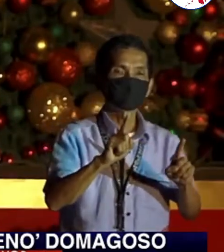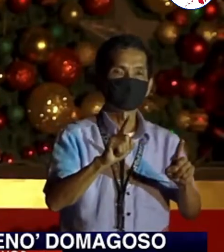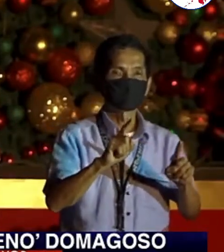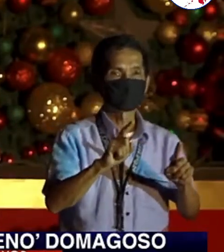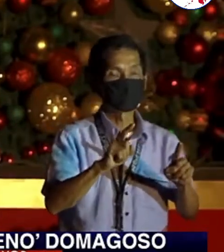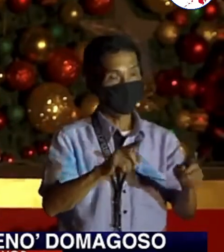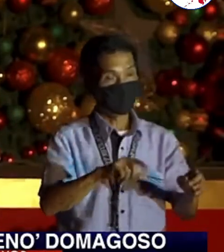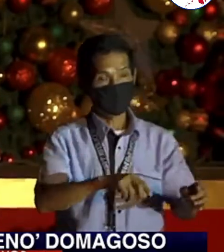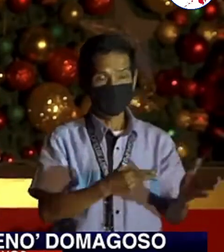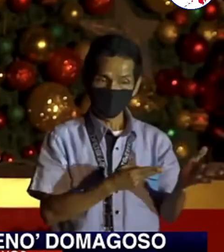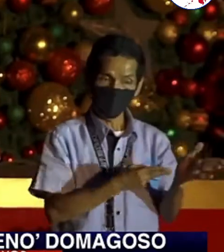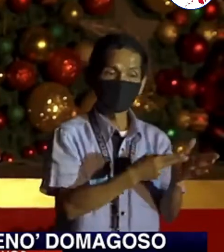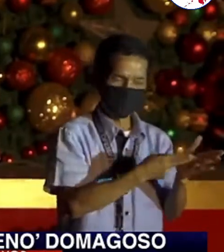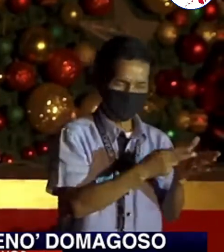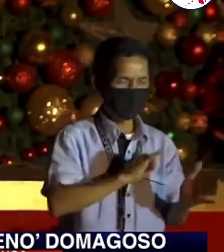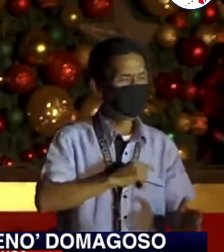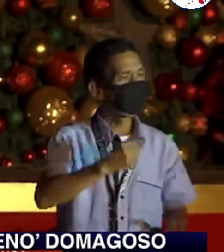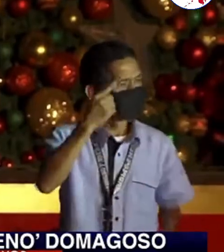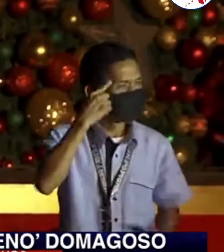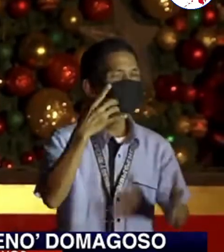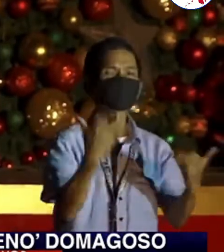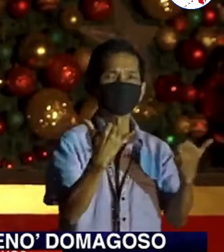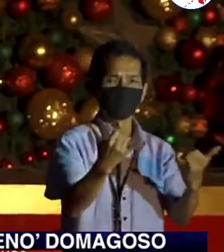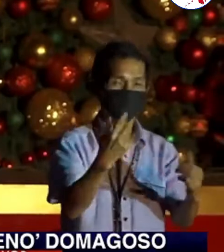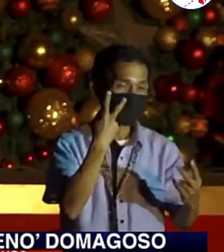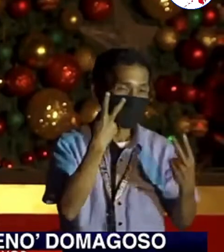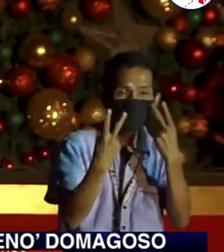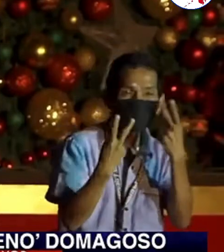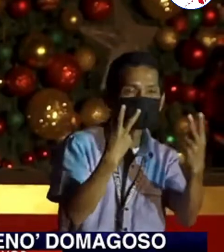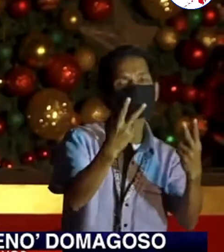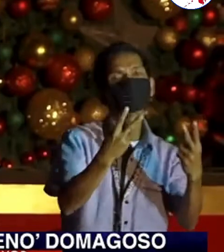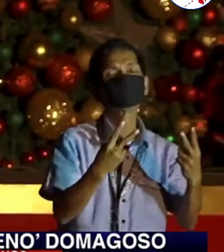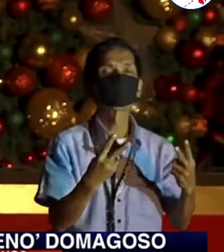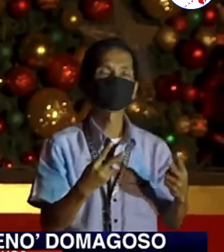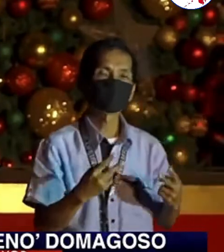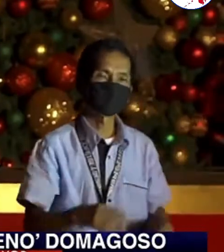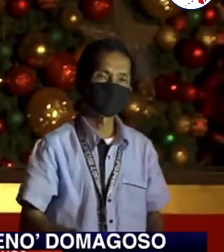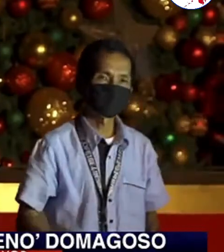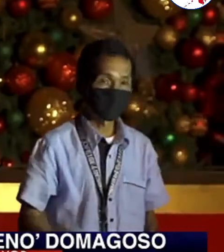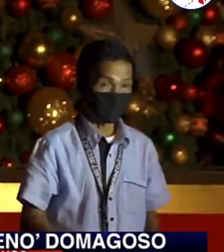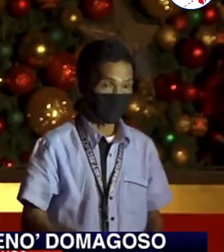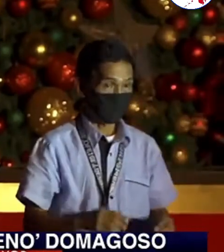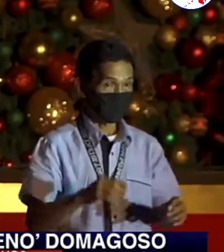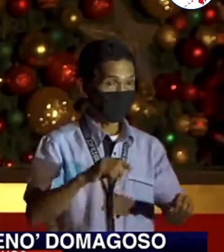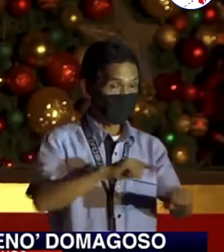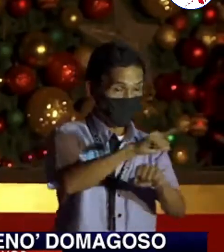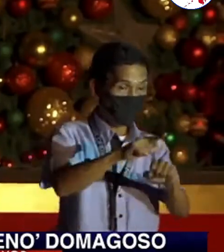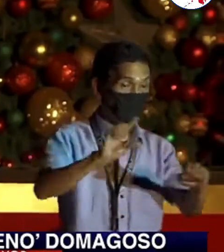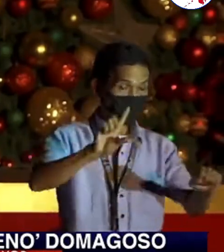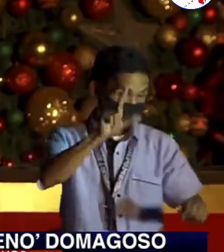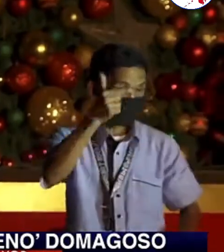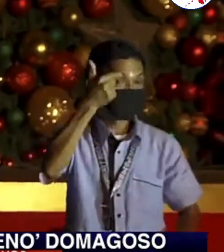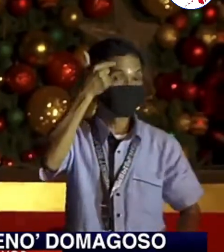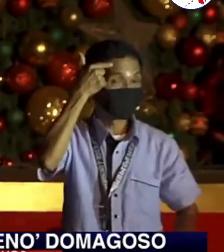modesty aside, sa tingin ko, ngayon nyo lang nakita na ang lokal na pamahalaan